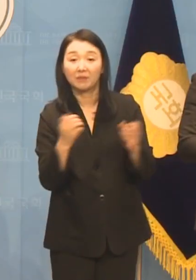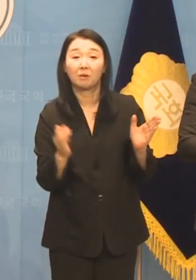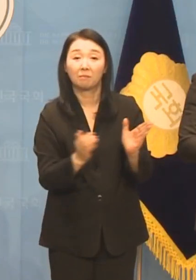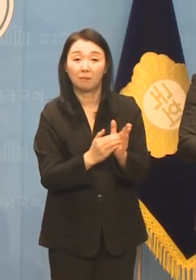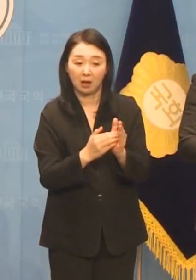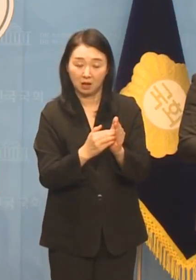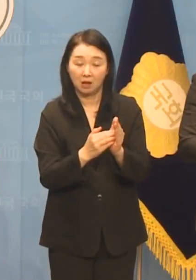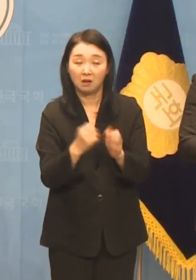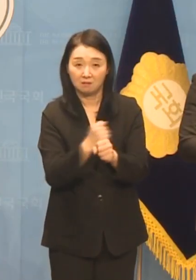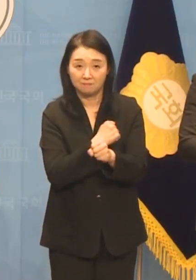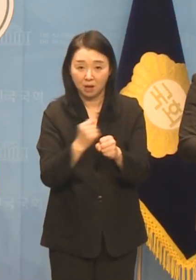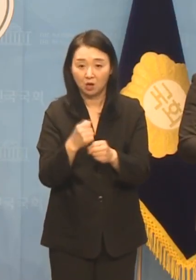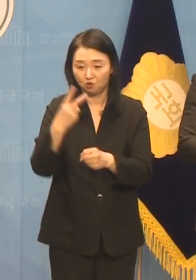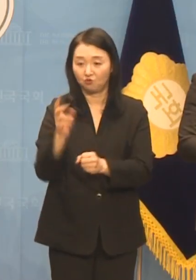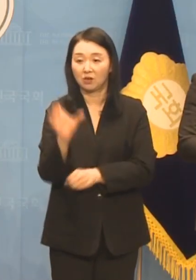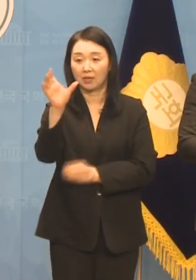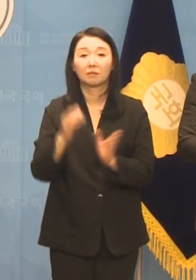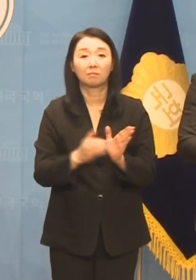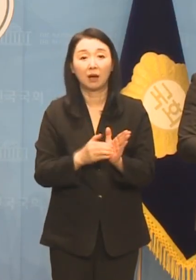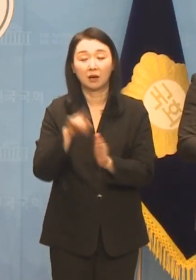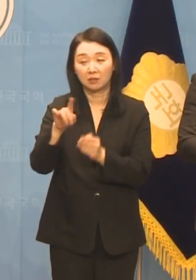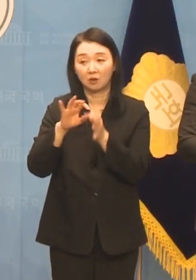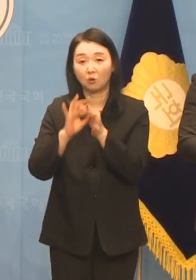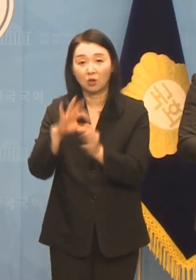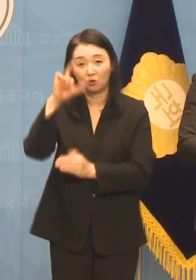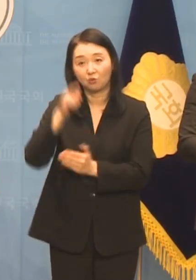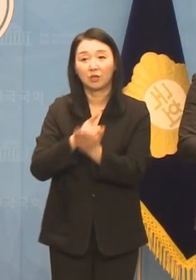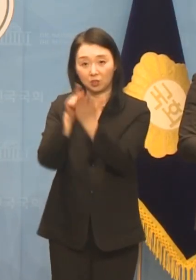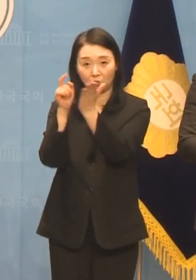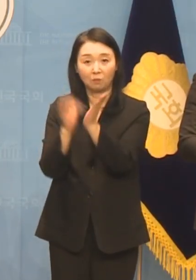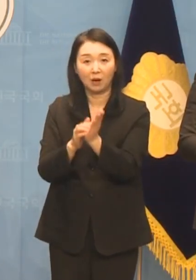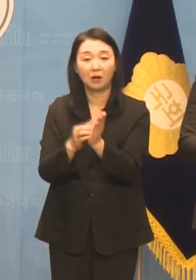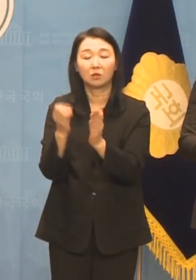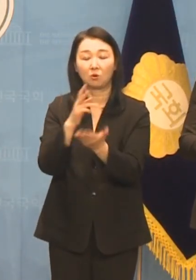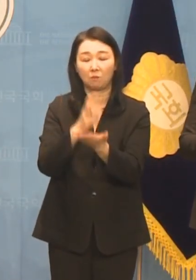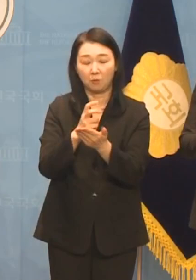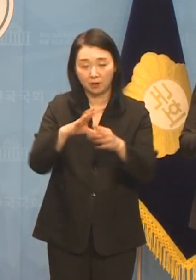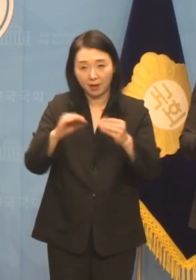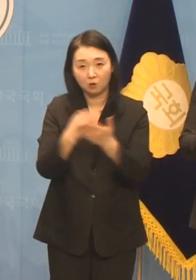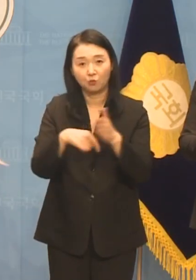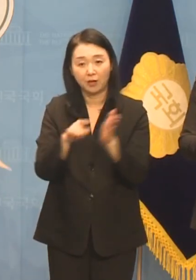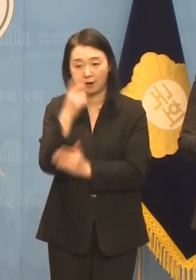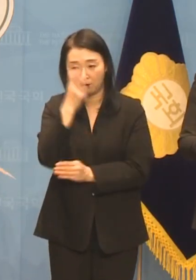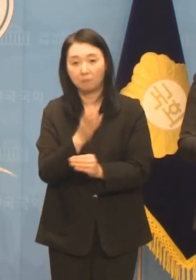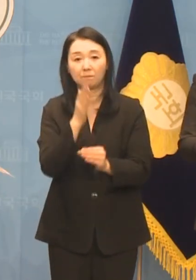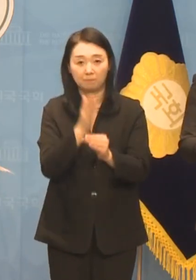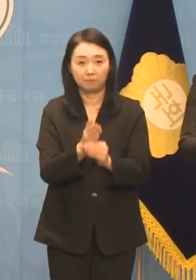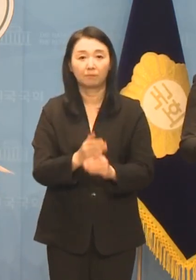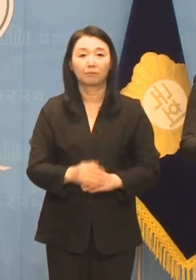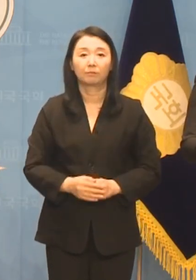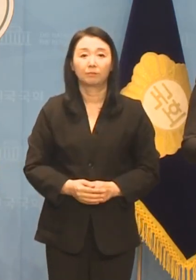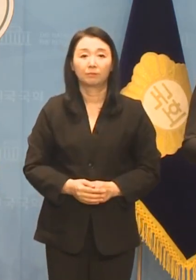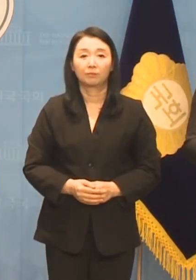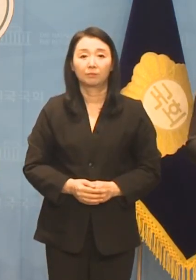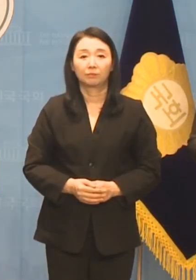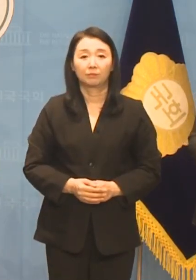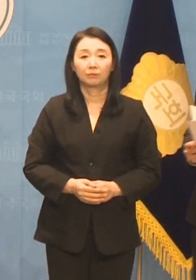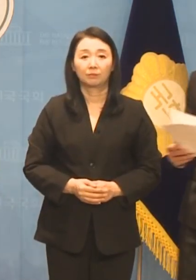영상 2건을 게시하였으며 이와 관련하여 구글에 신고를 완료하고 법적 대응을 위한 검토를 병행하고